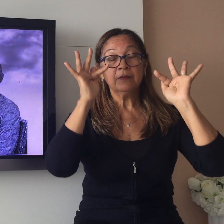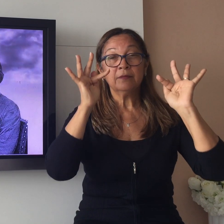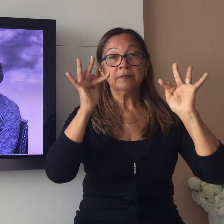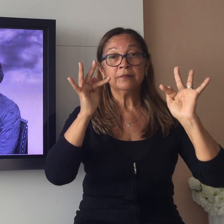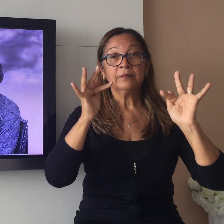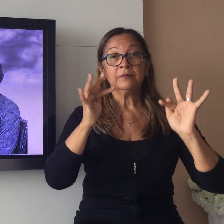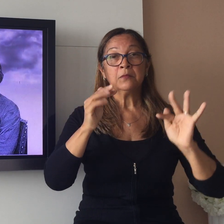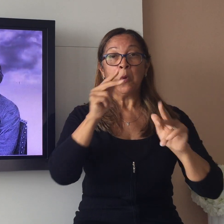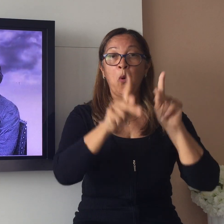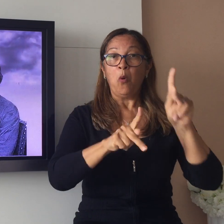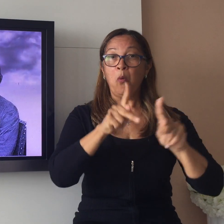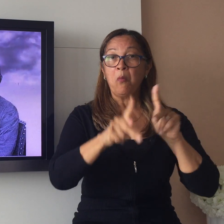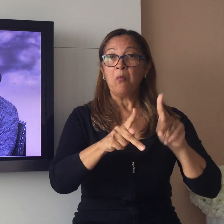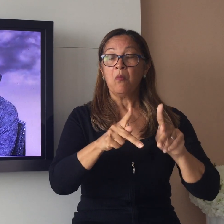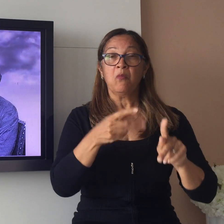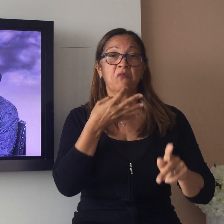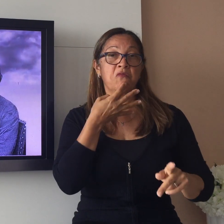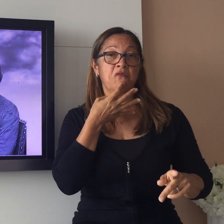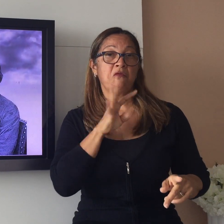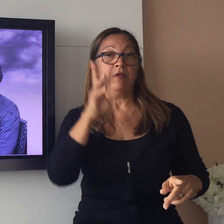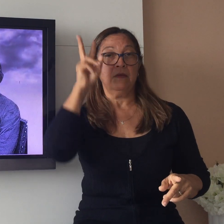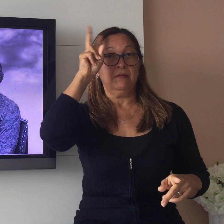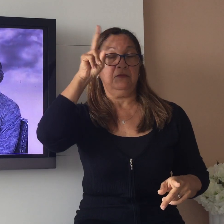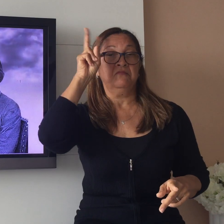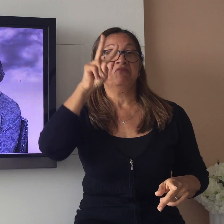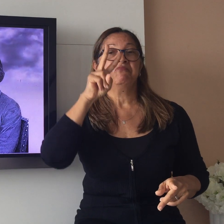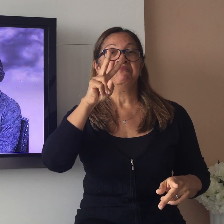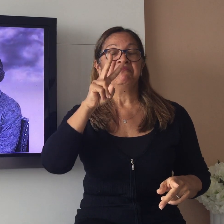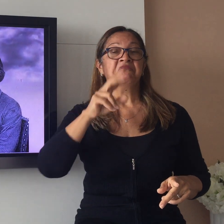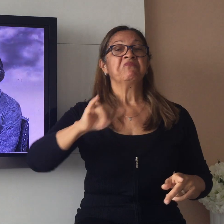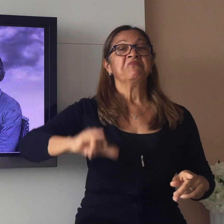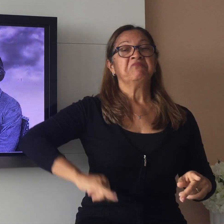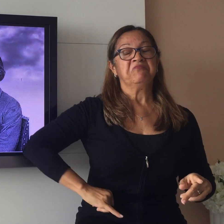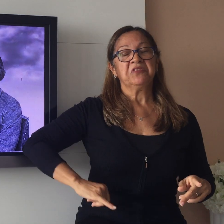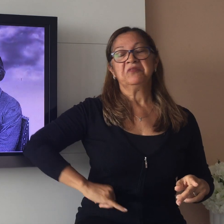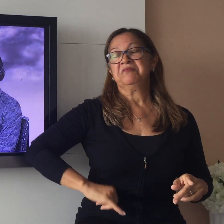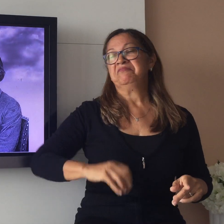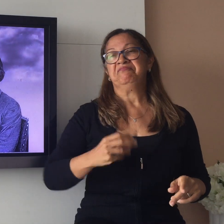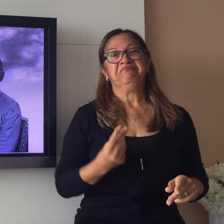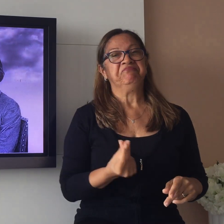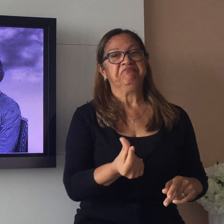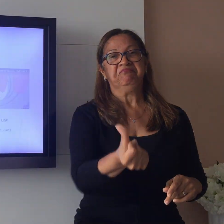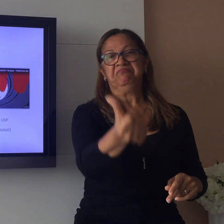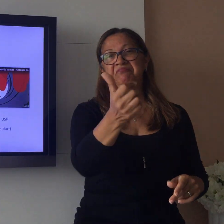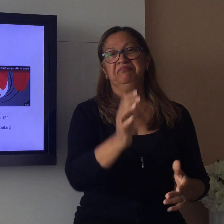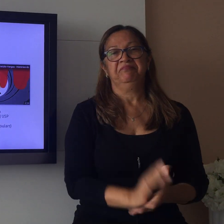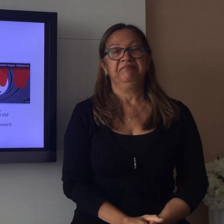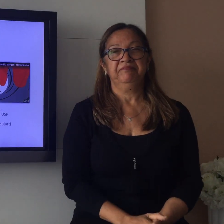o povo que não conhece sua história está condenado a repeti-la.